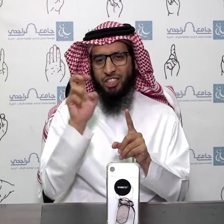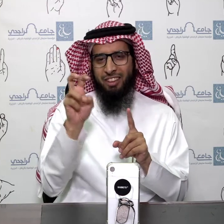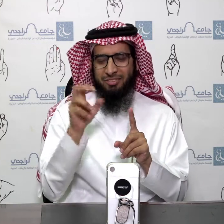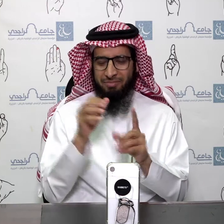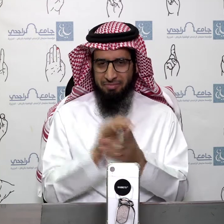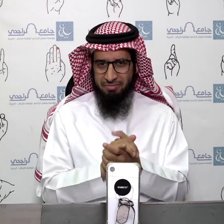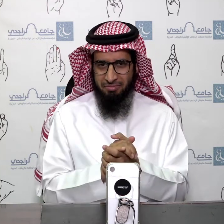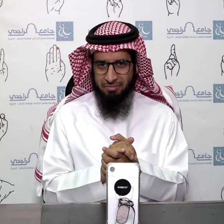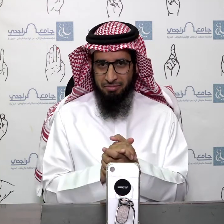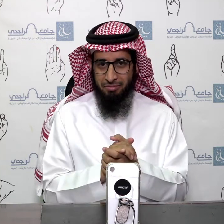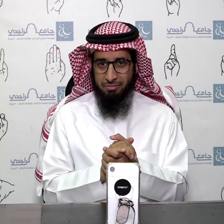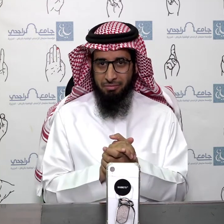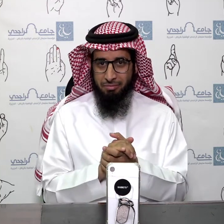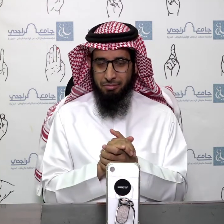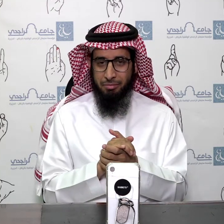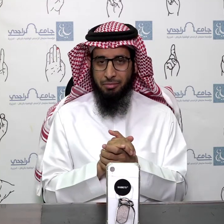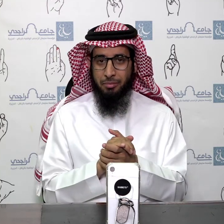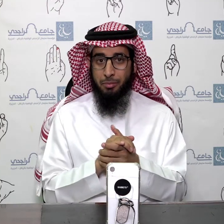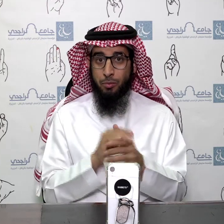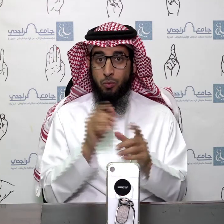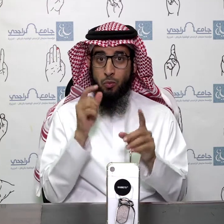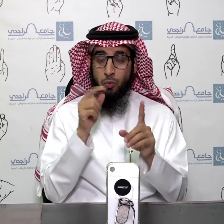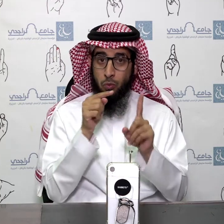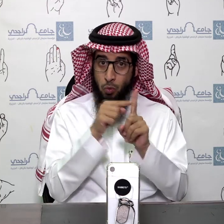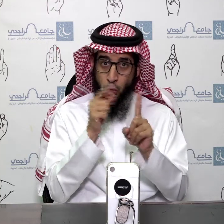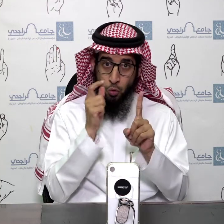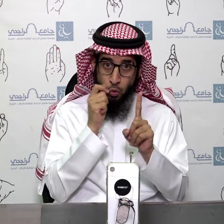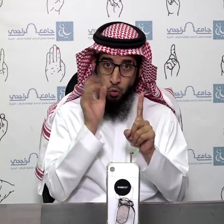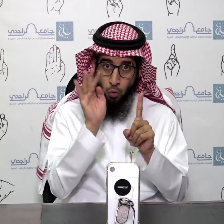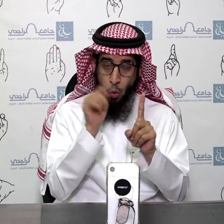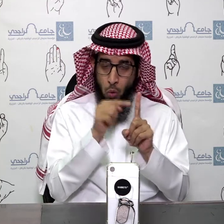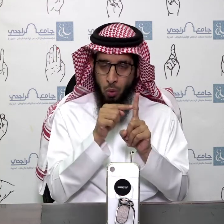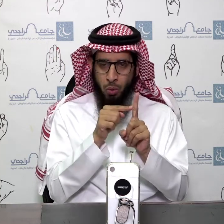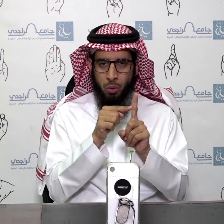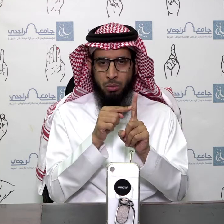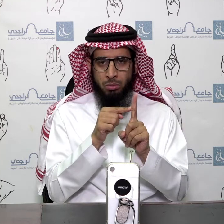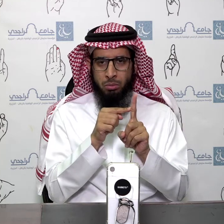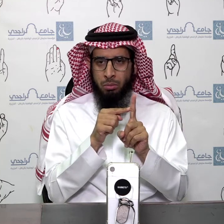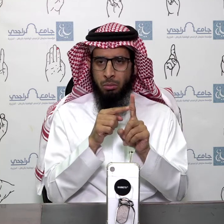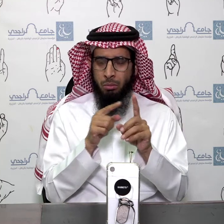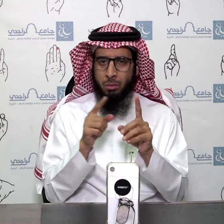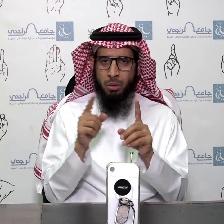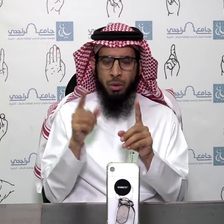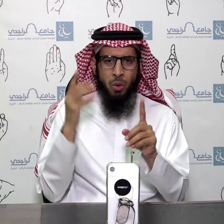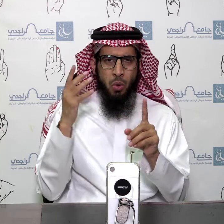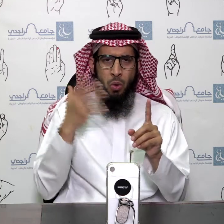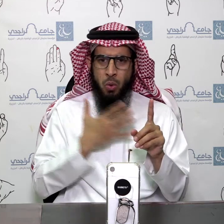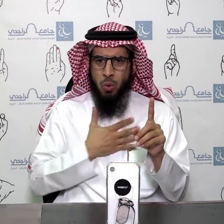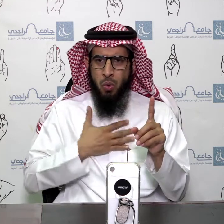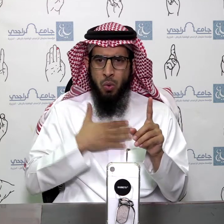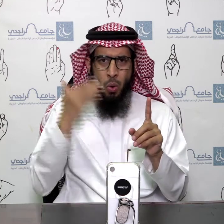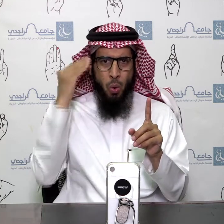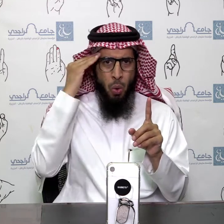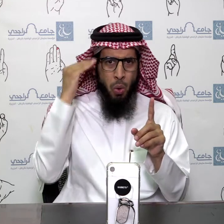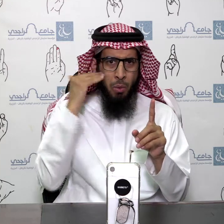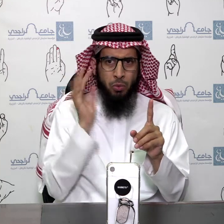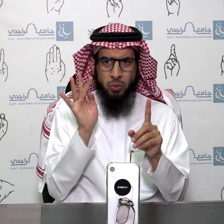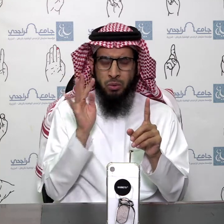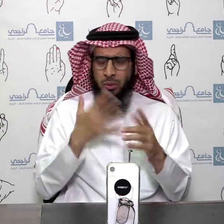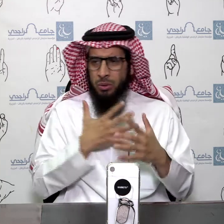الأمن معه، وشريك السراء والضراء الذي تبتسم الآمال